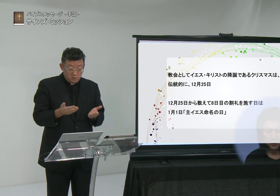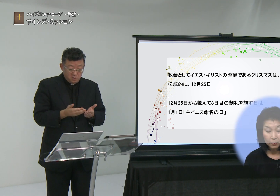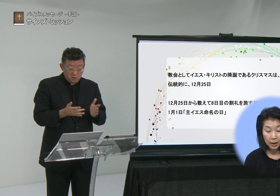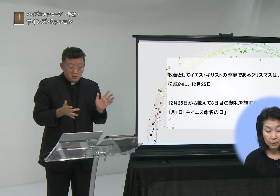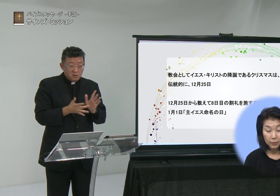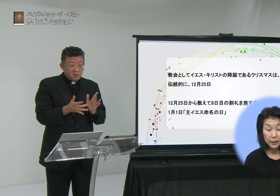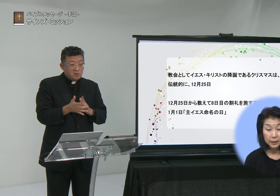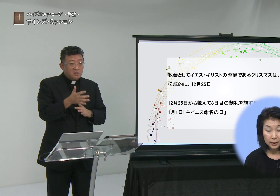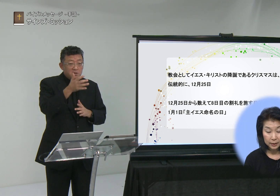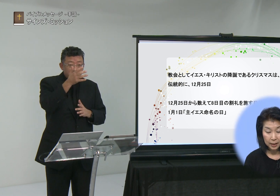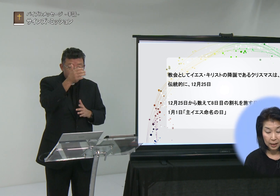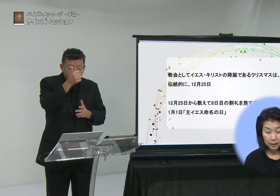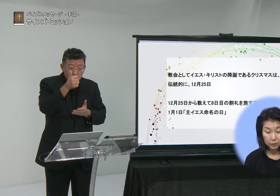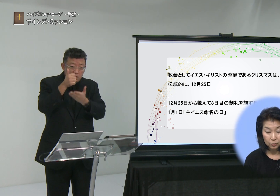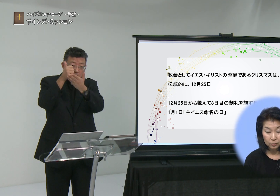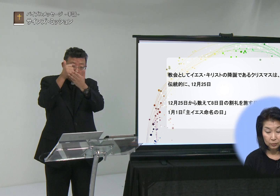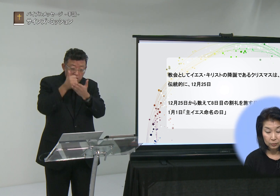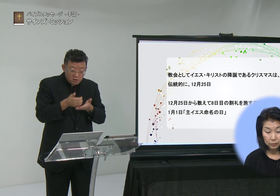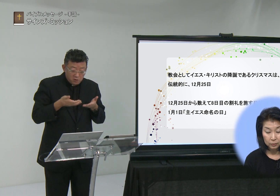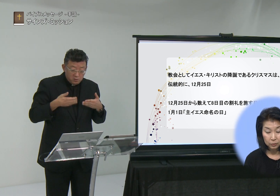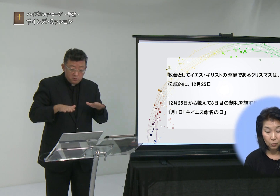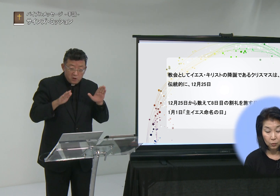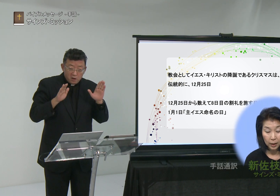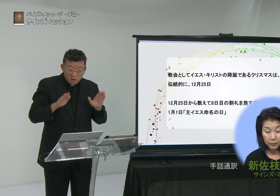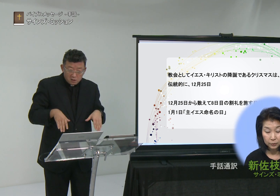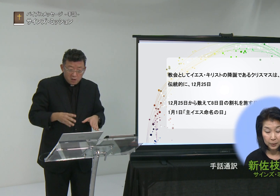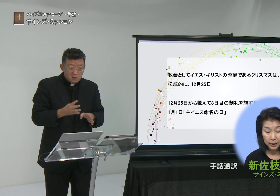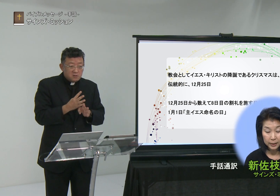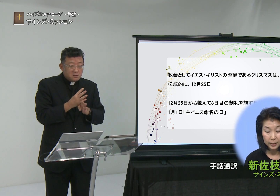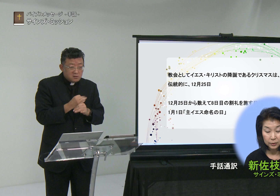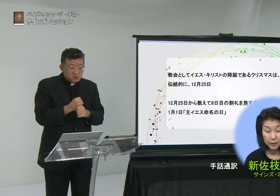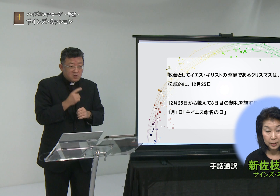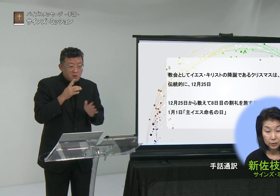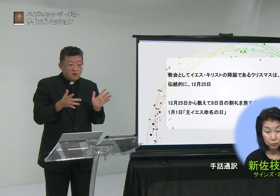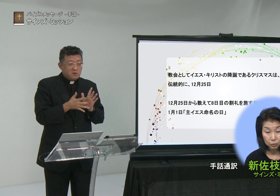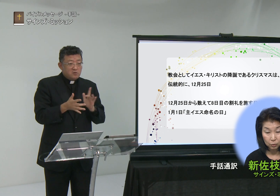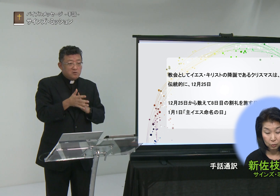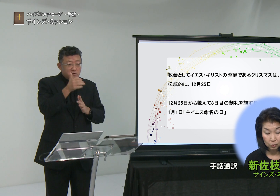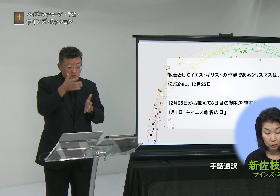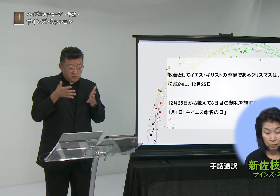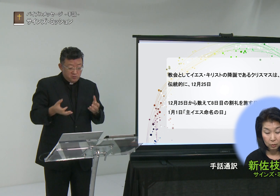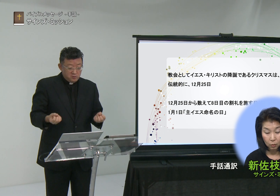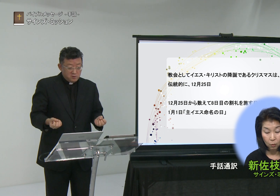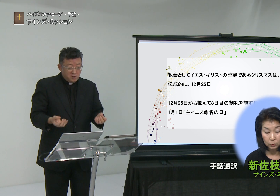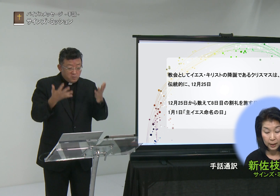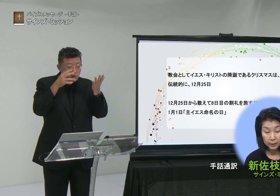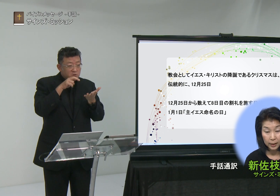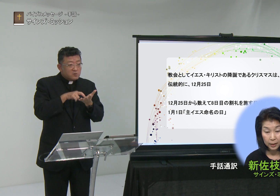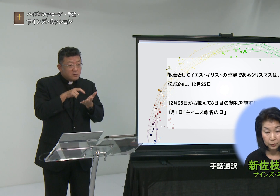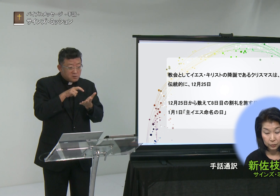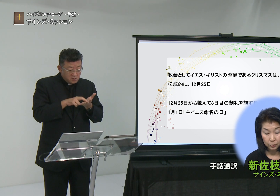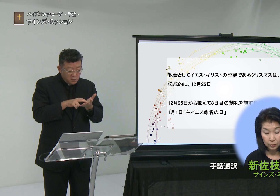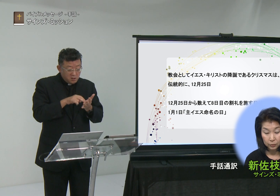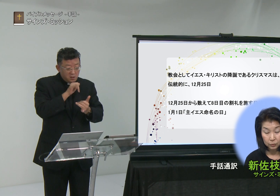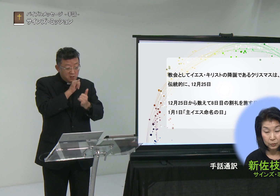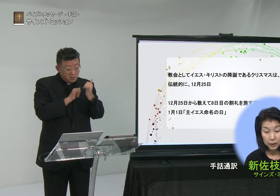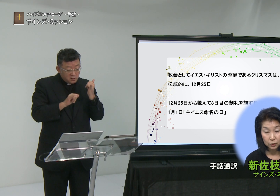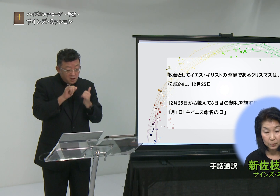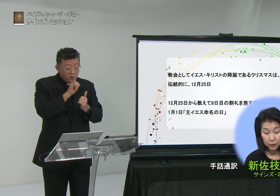今私たちが協会はすべてイエスキリストの降誕であるクリスマス